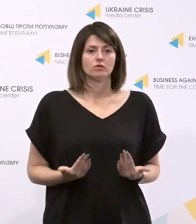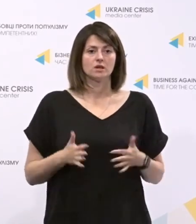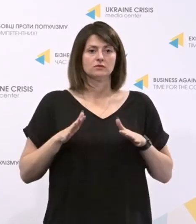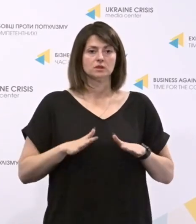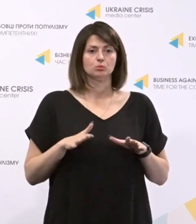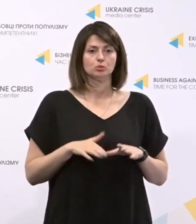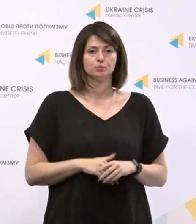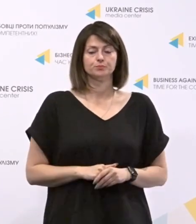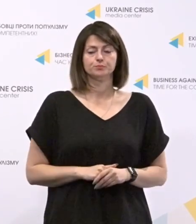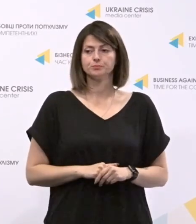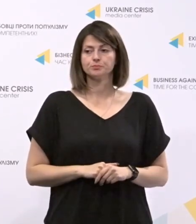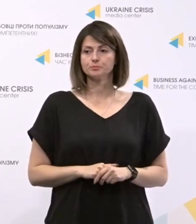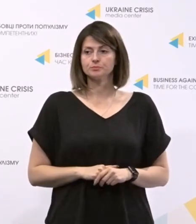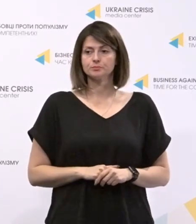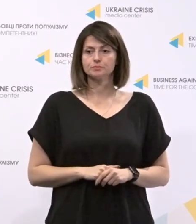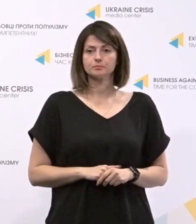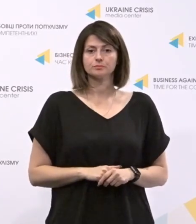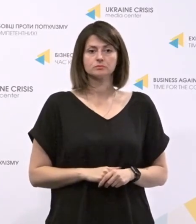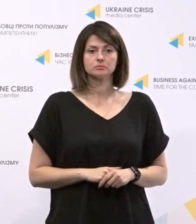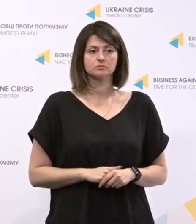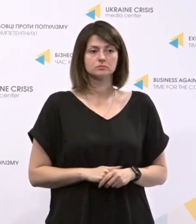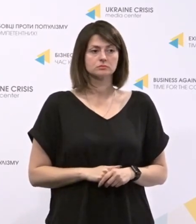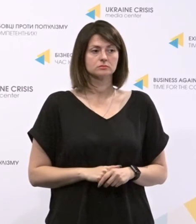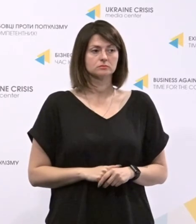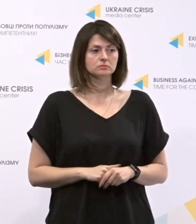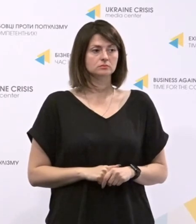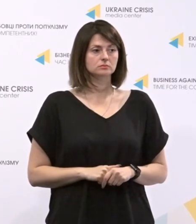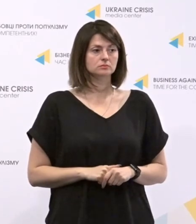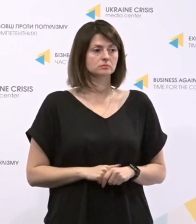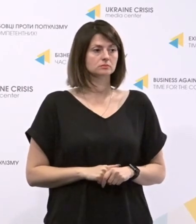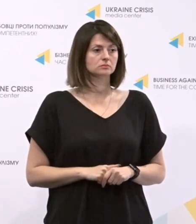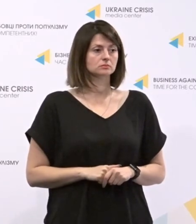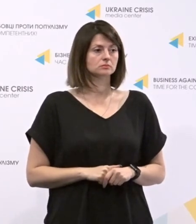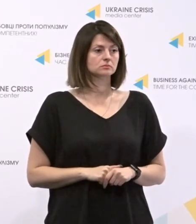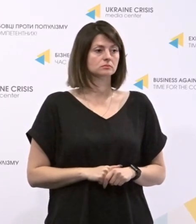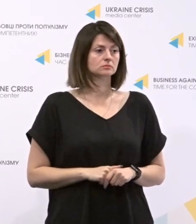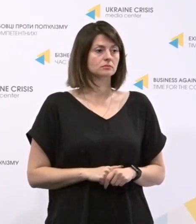Колеги, чи є ще запитання? Any other questions?